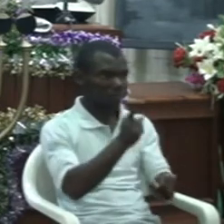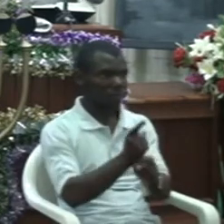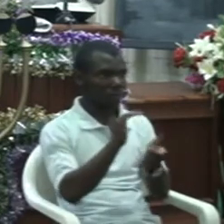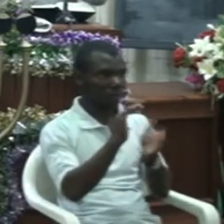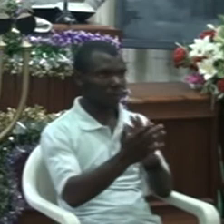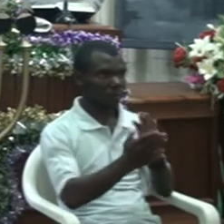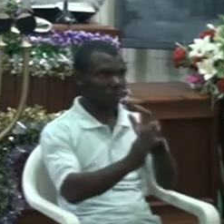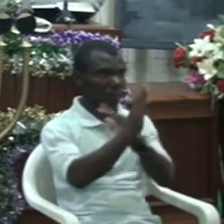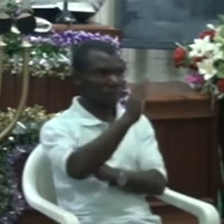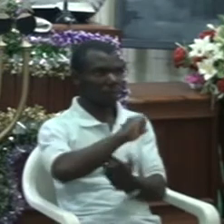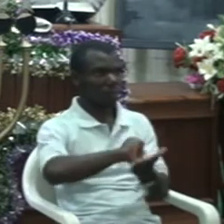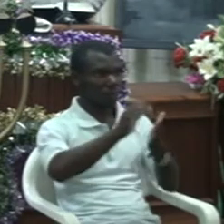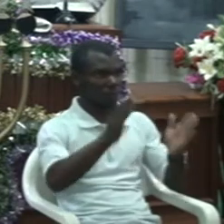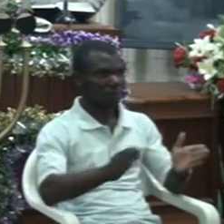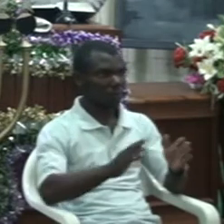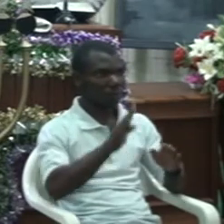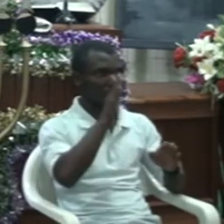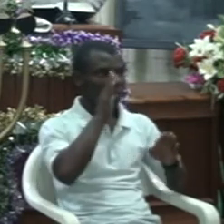devant le Dieu saint.